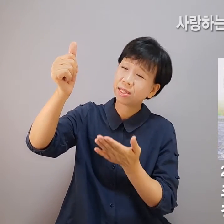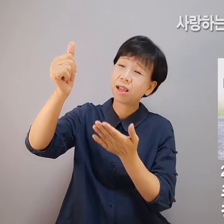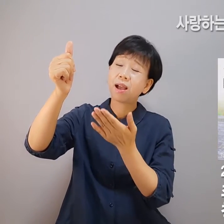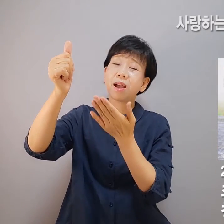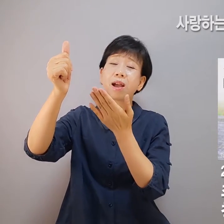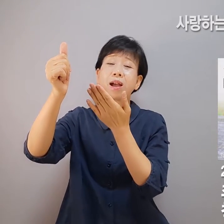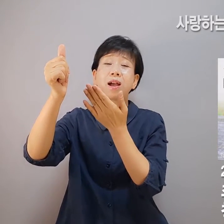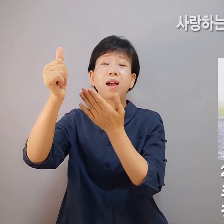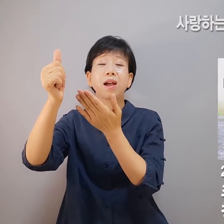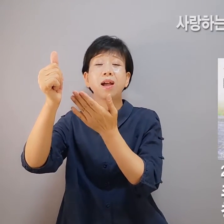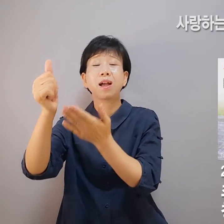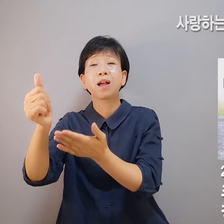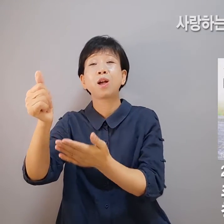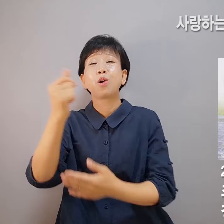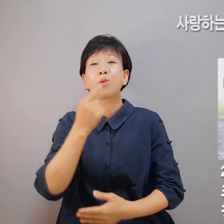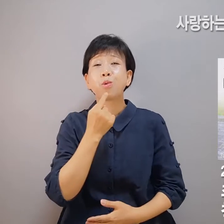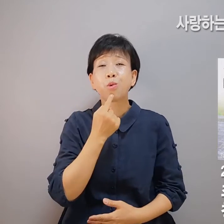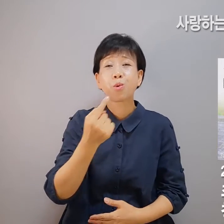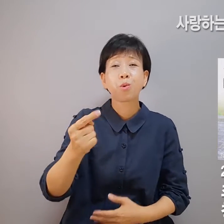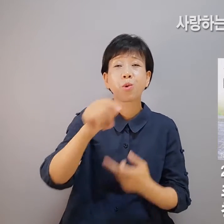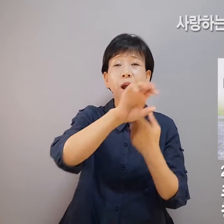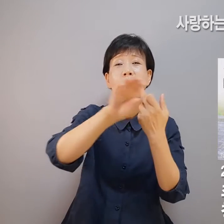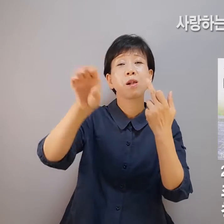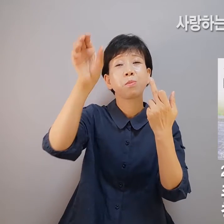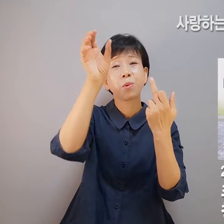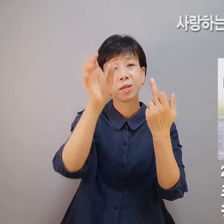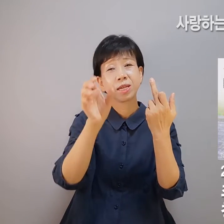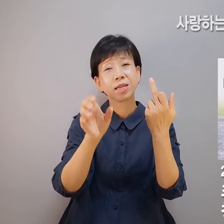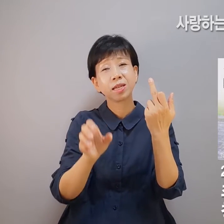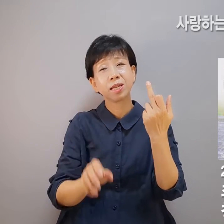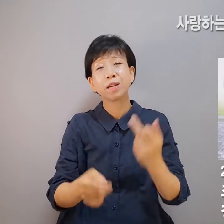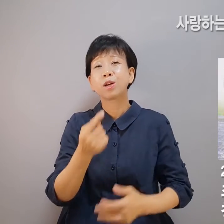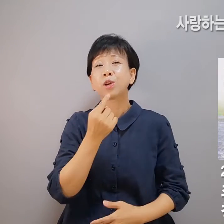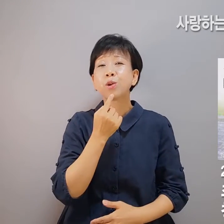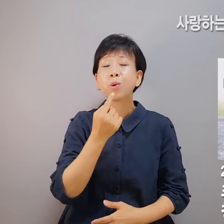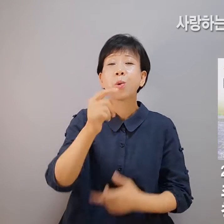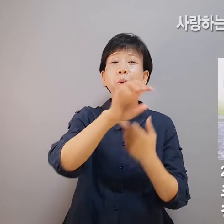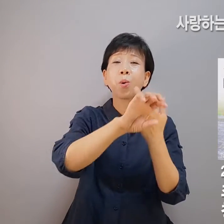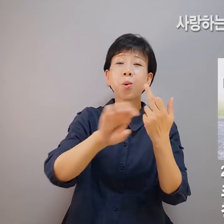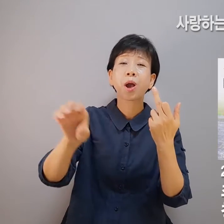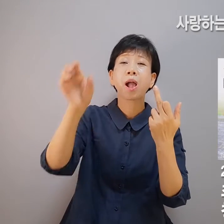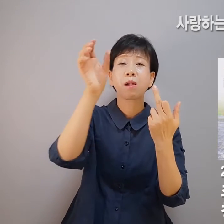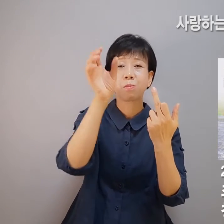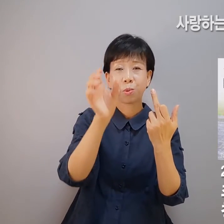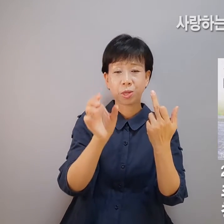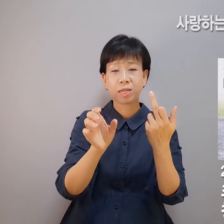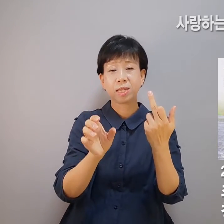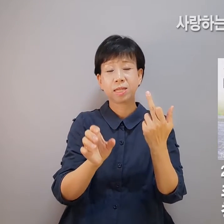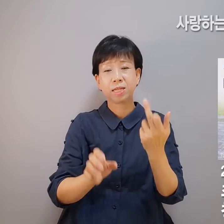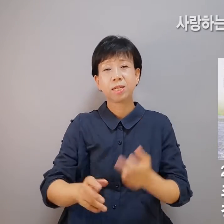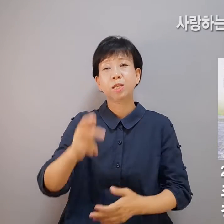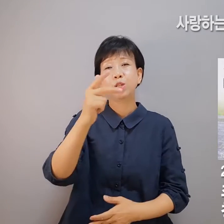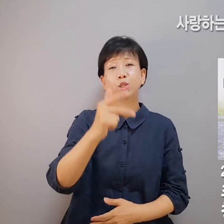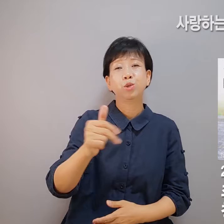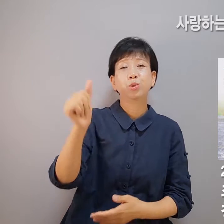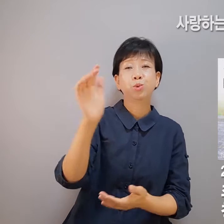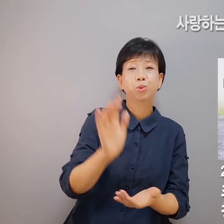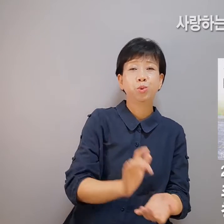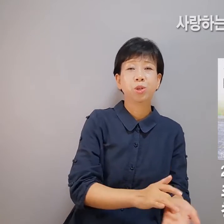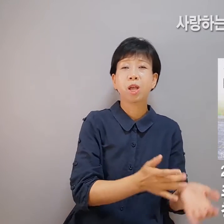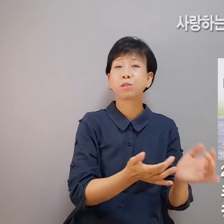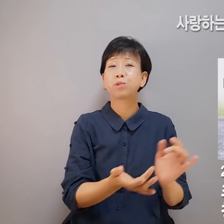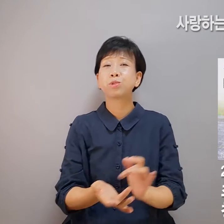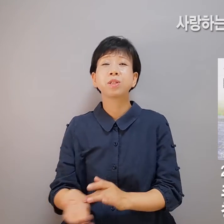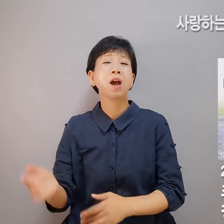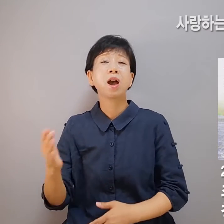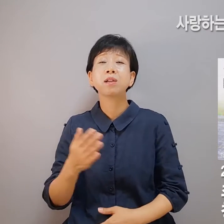드립니다. 오 갈보리 오 갈보리 주